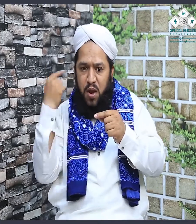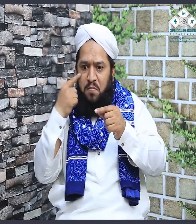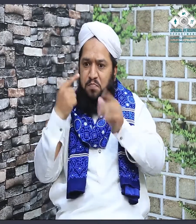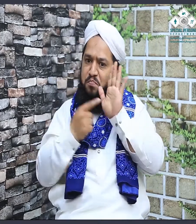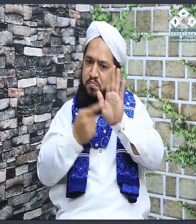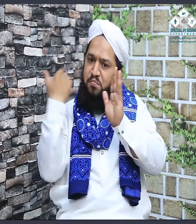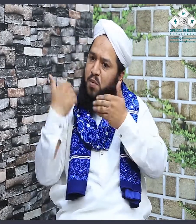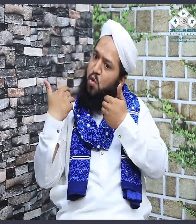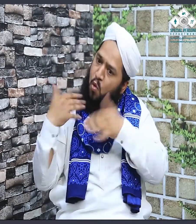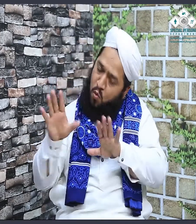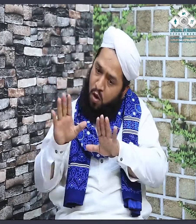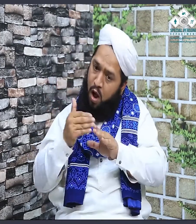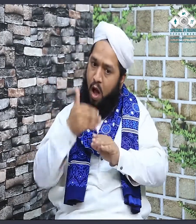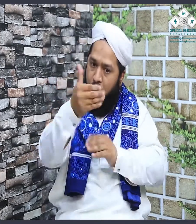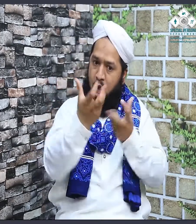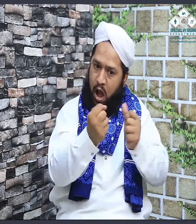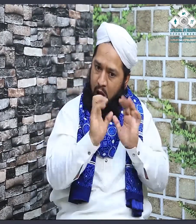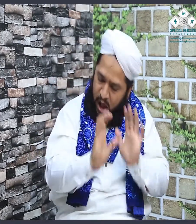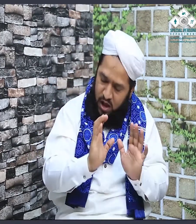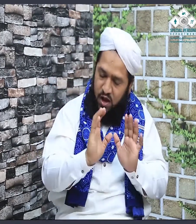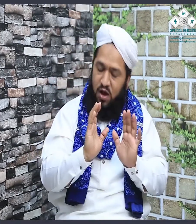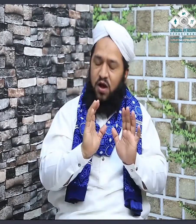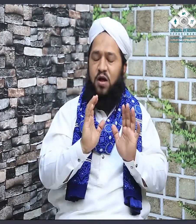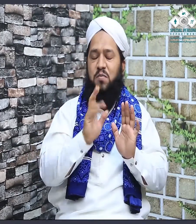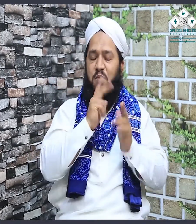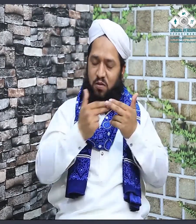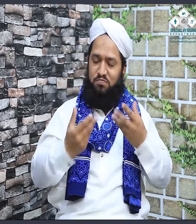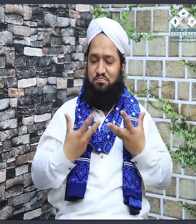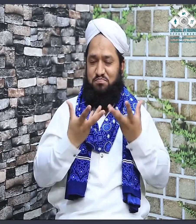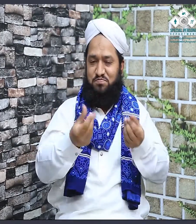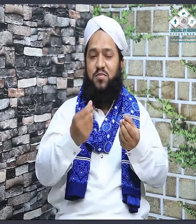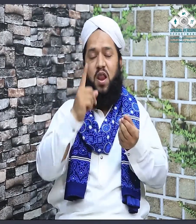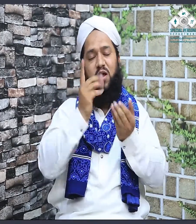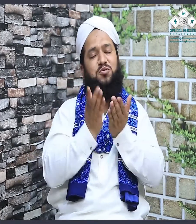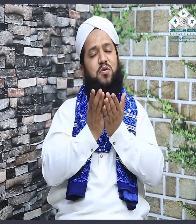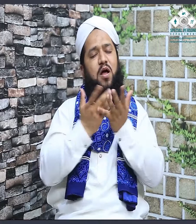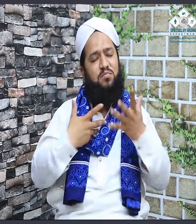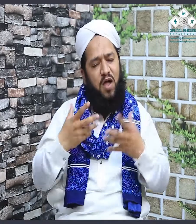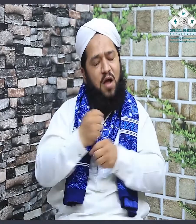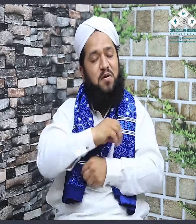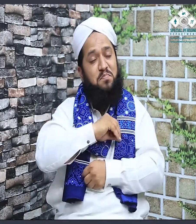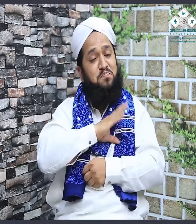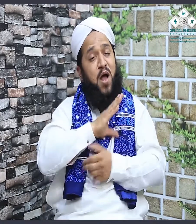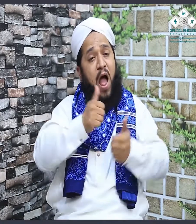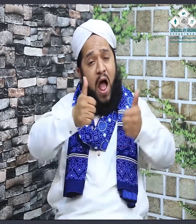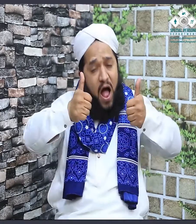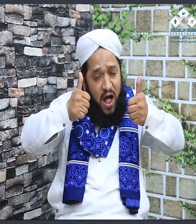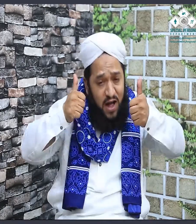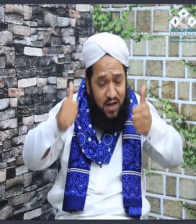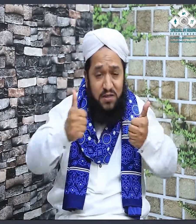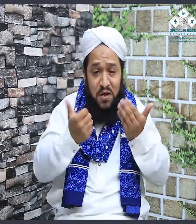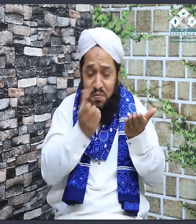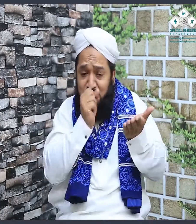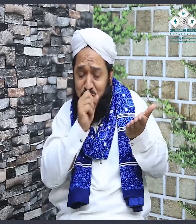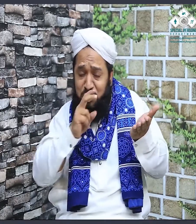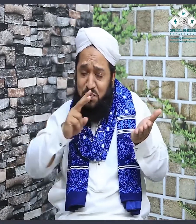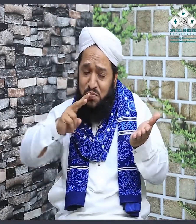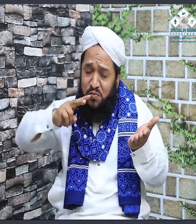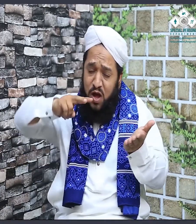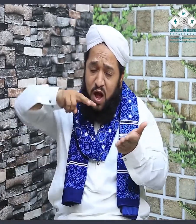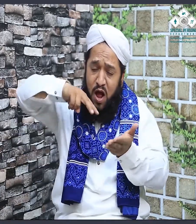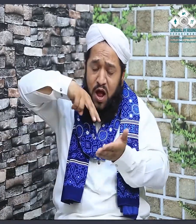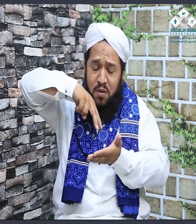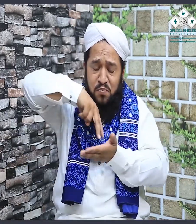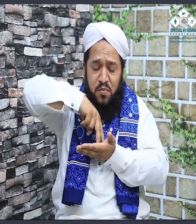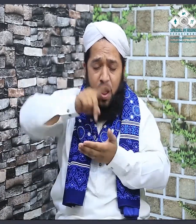ہونا باقی ہے. تو بہرحال اللہ پاک سے دعا کرتے ہیں کہ ہم سب کو ایسے اعمال کرنا نصیب فرمائے کہ ڈے آف ججمنٹ جب اللہ